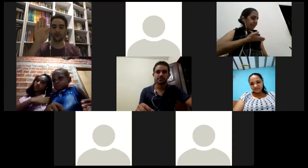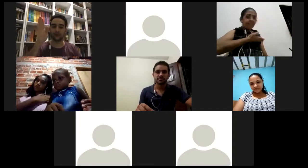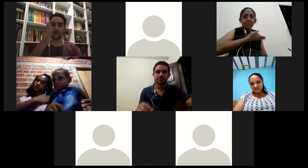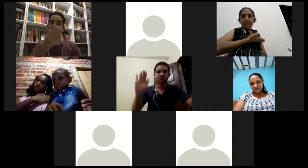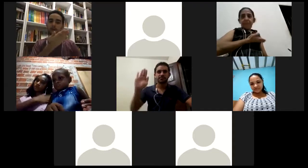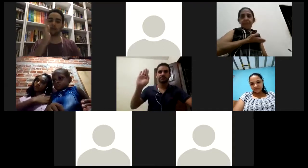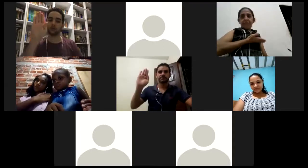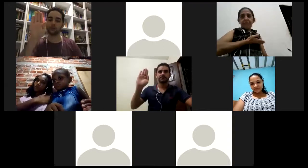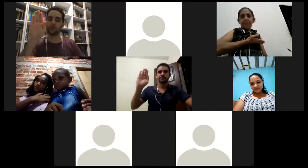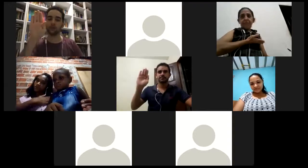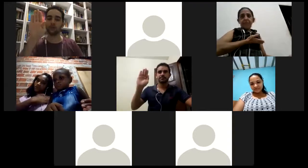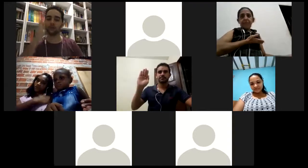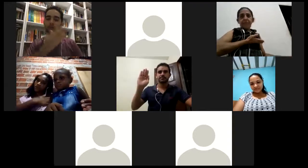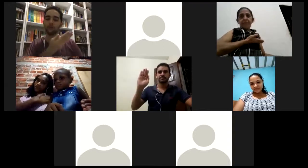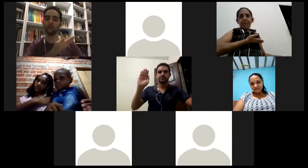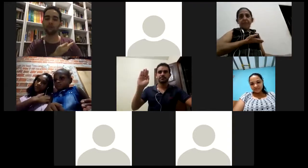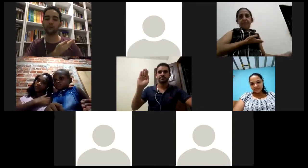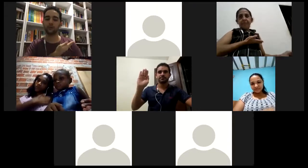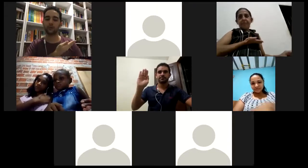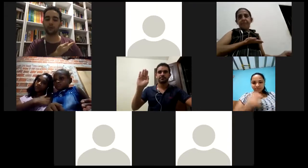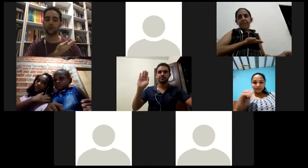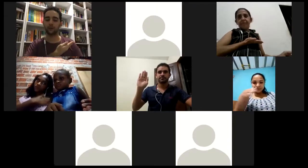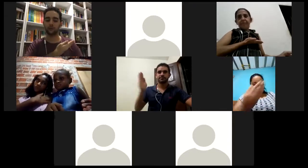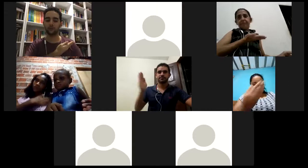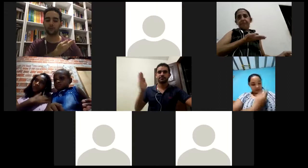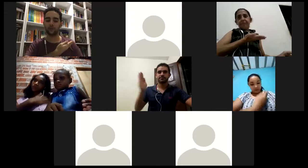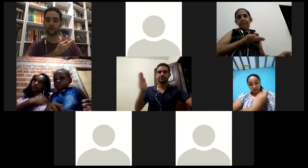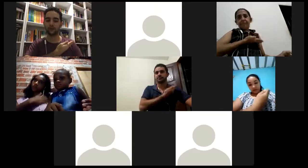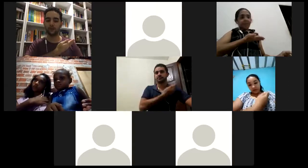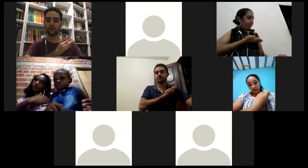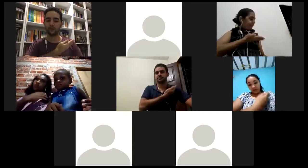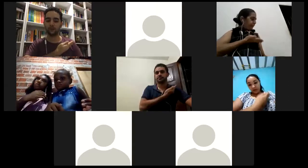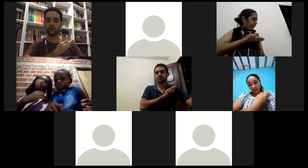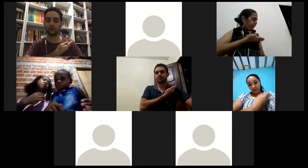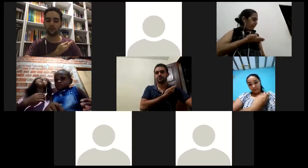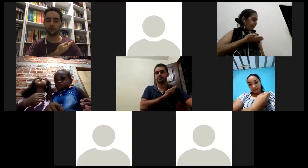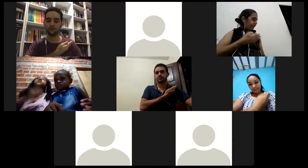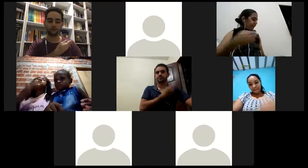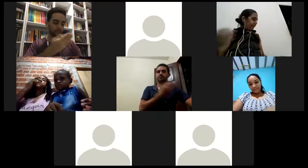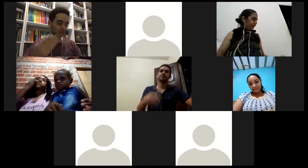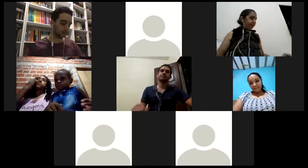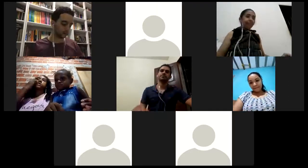Mão aberta, só que juntinho, os dedos juntos e bate aqui no peito. Amigo.